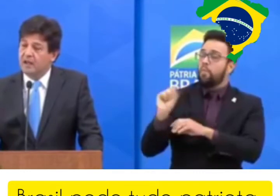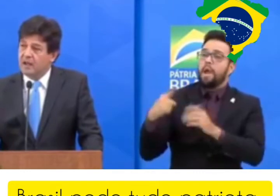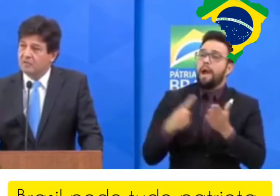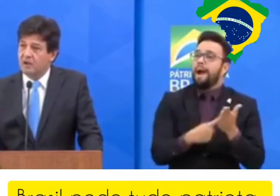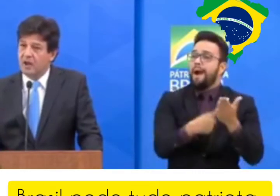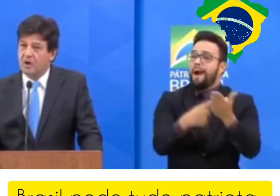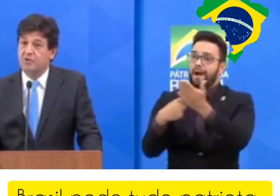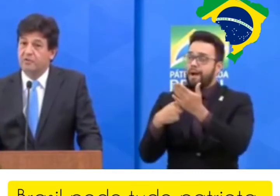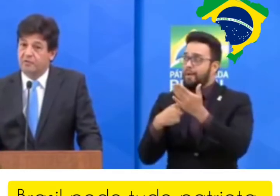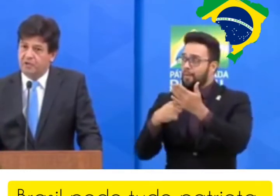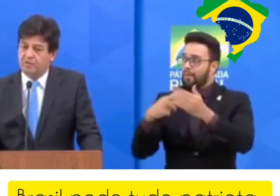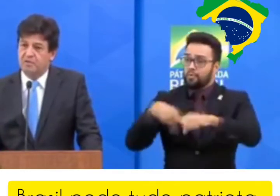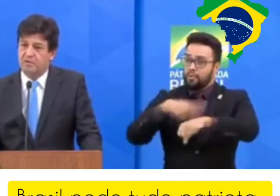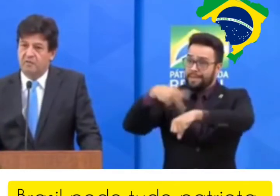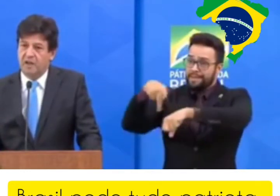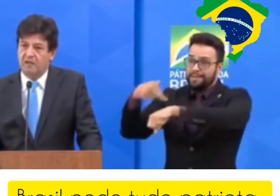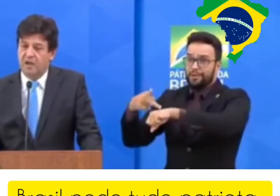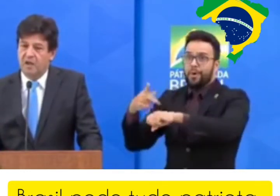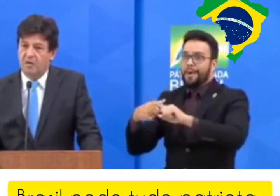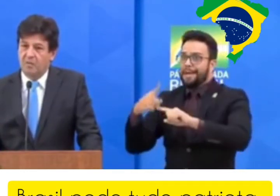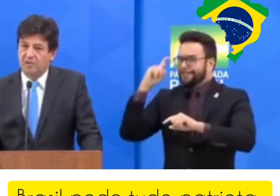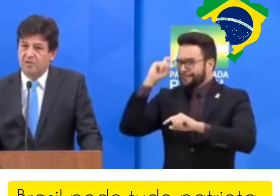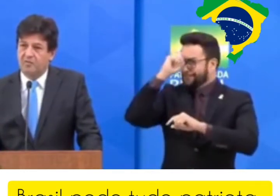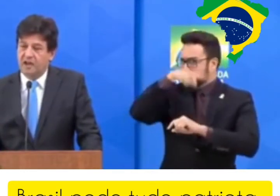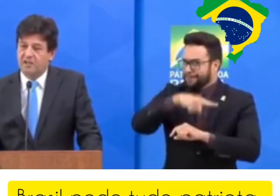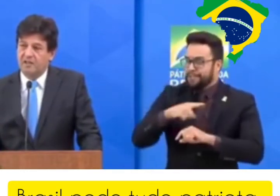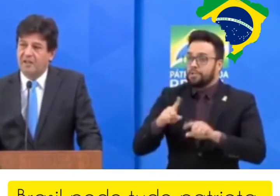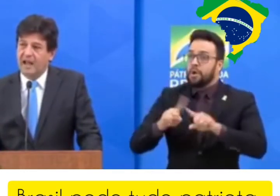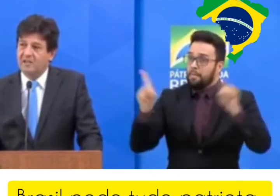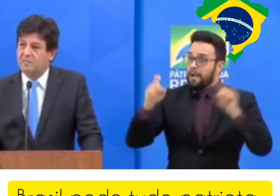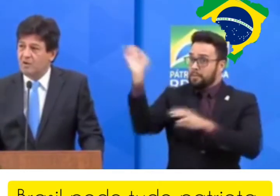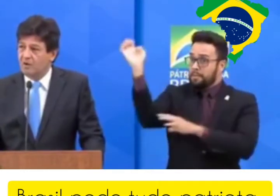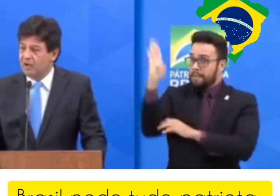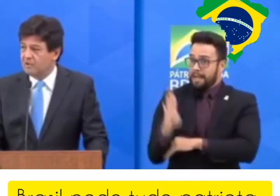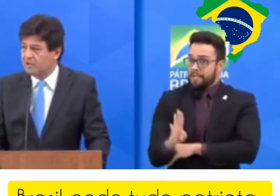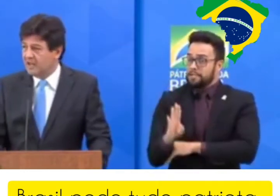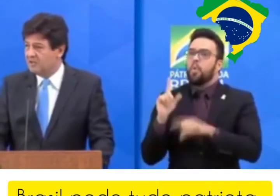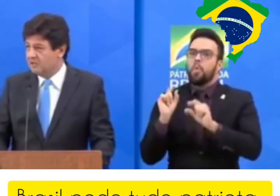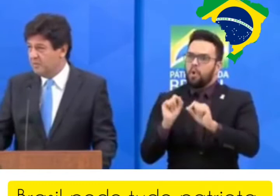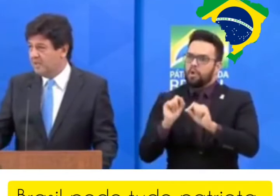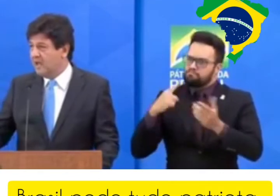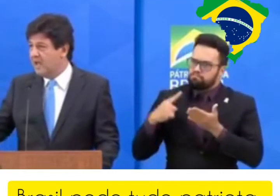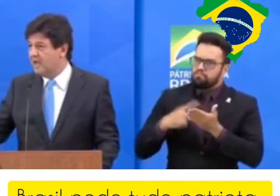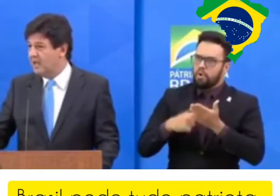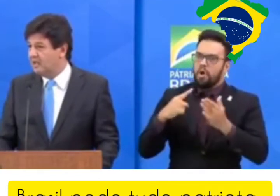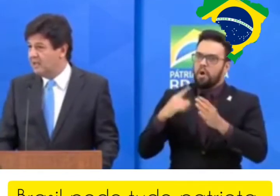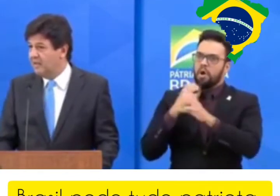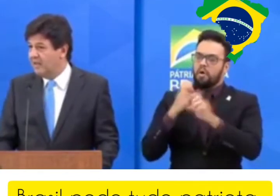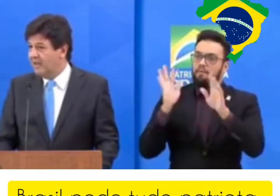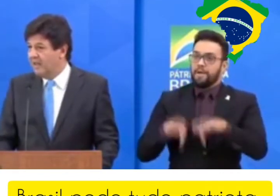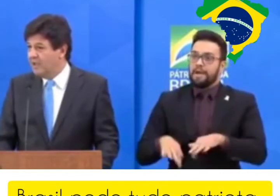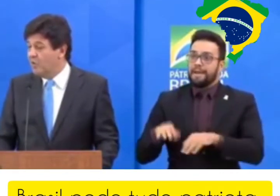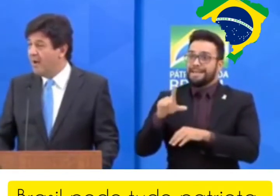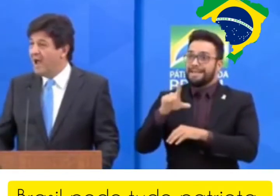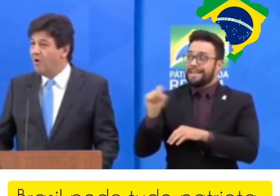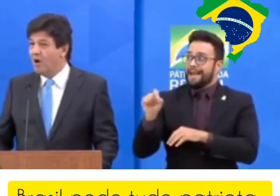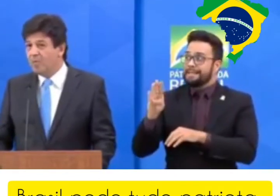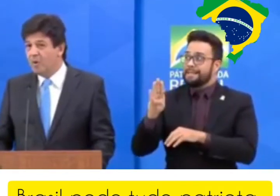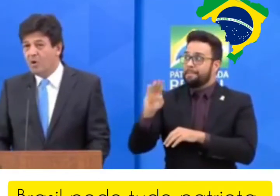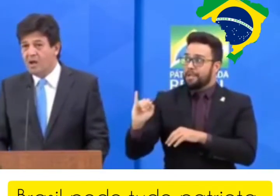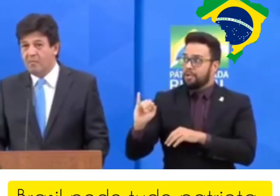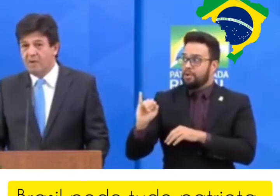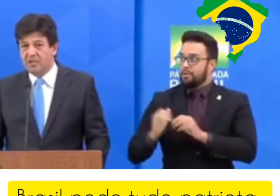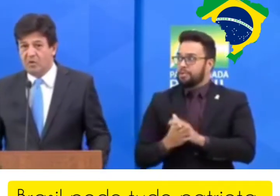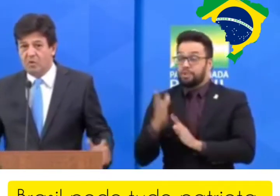acordo internacional difícil de ser feito. O Brasil fecha 10 milhões de testes PCR-RT. E o